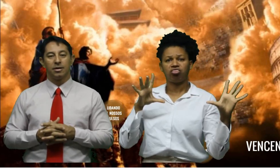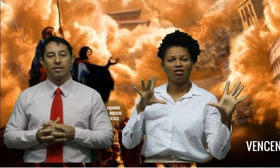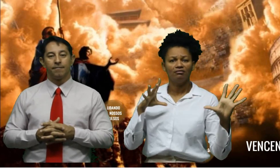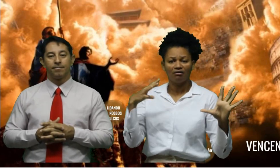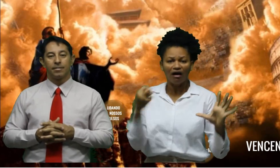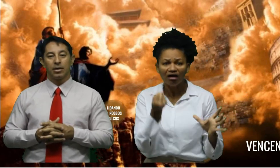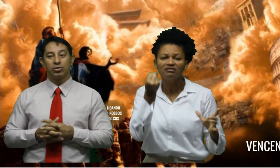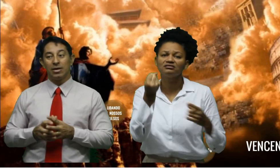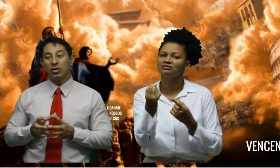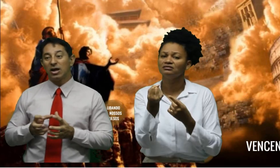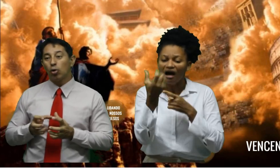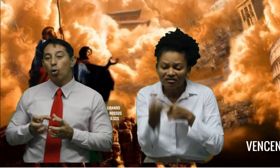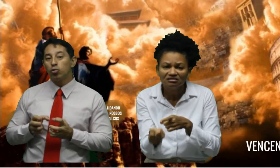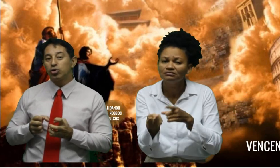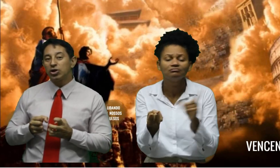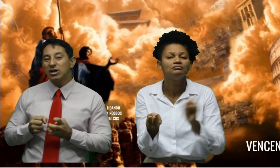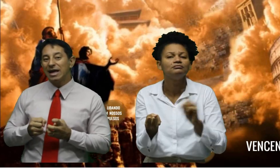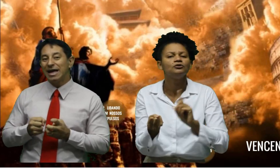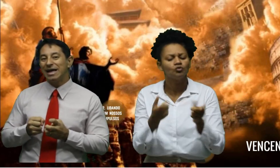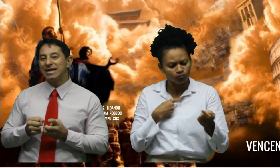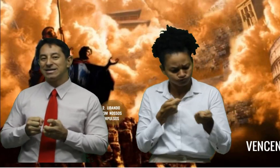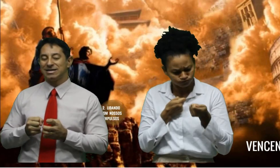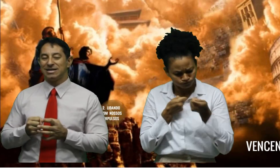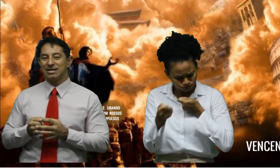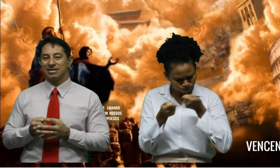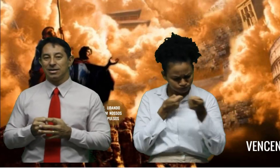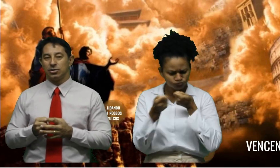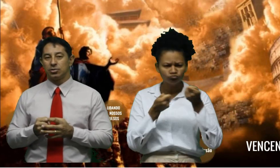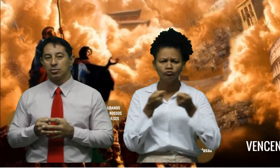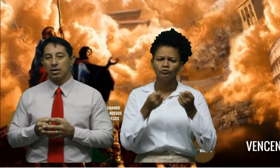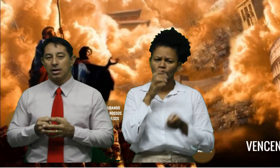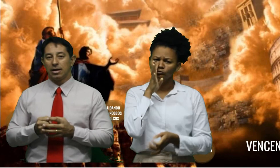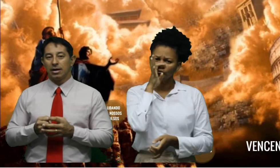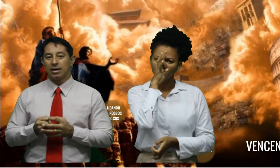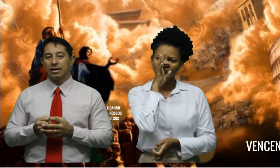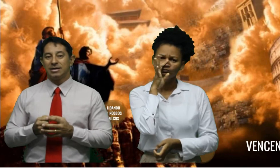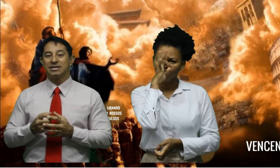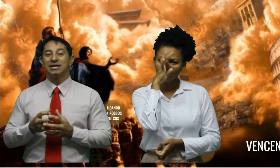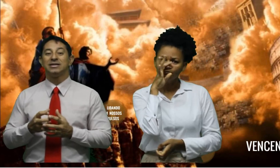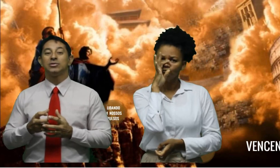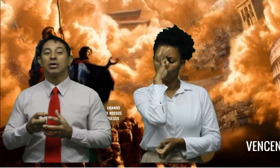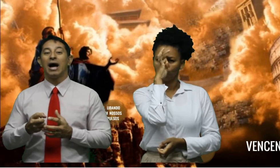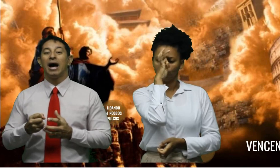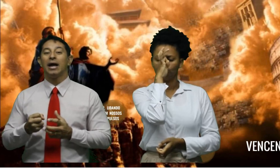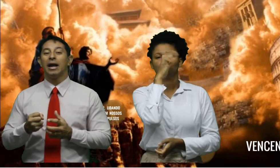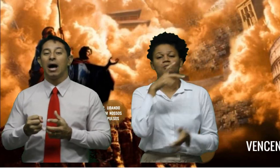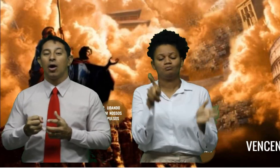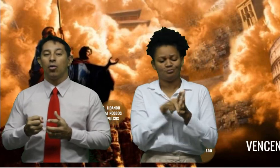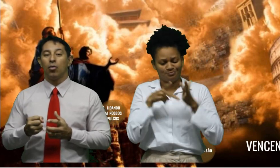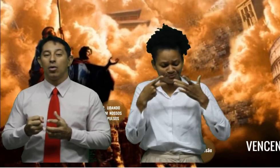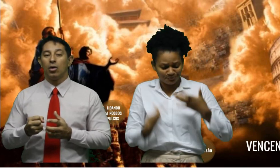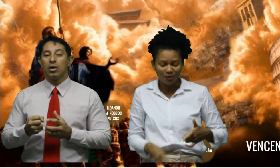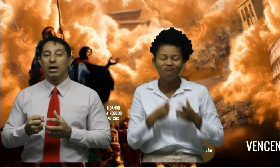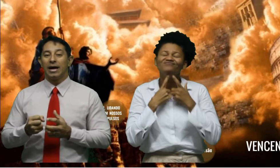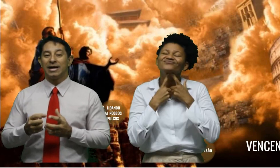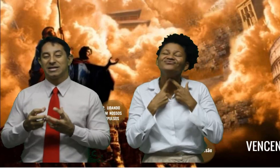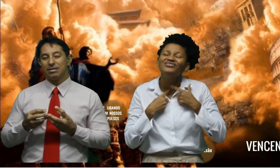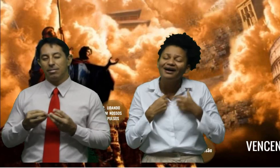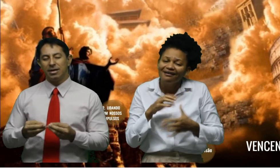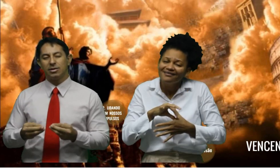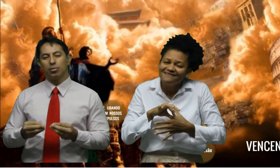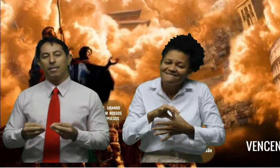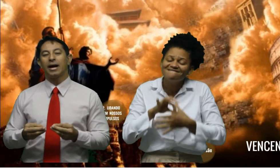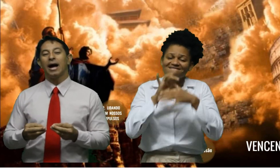posso. Eu tenho que conter este desejo, esse desejo carnal. É